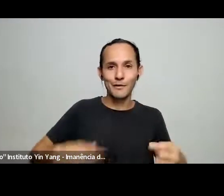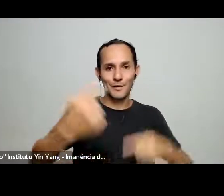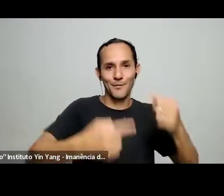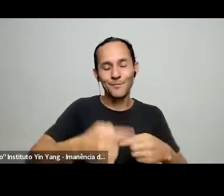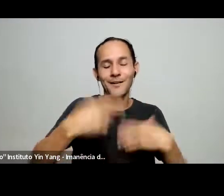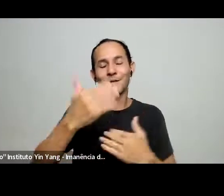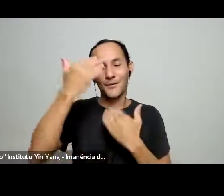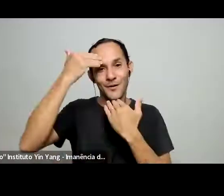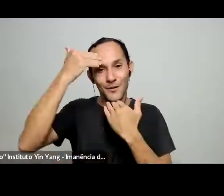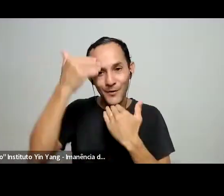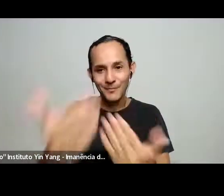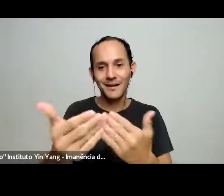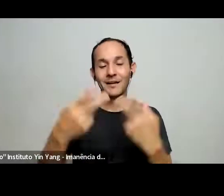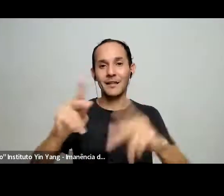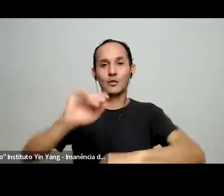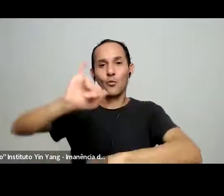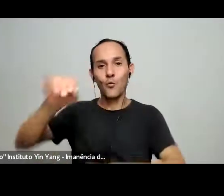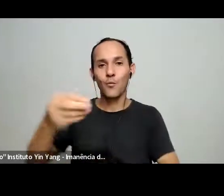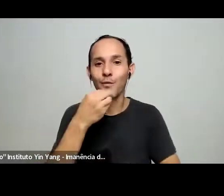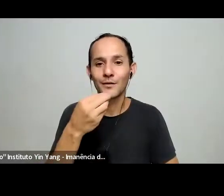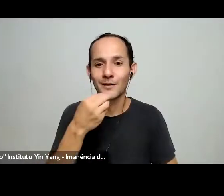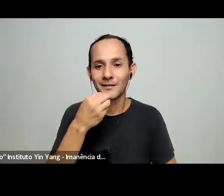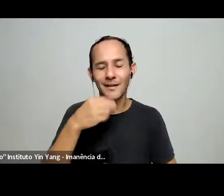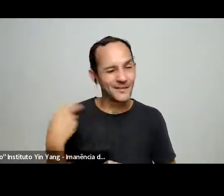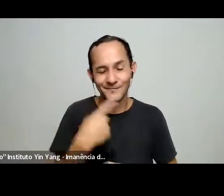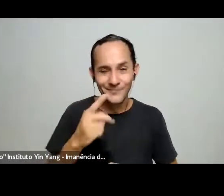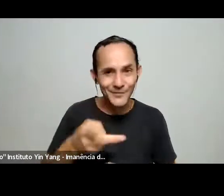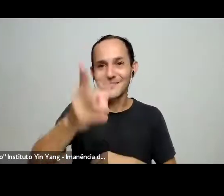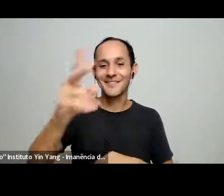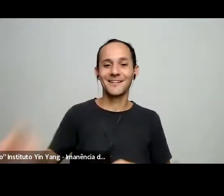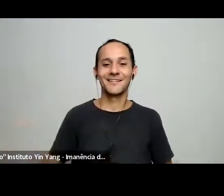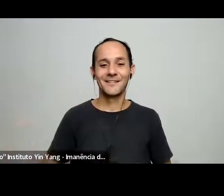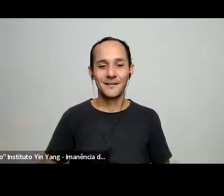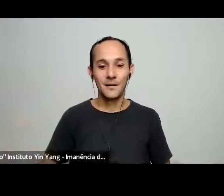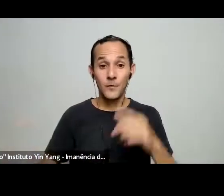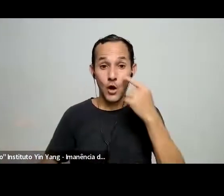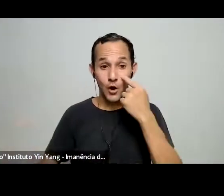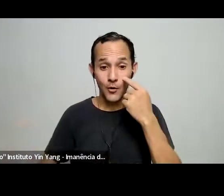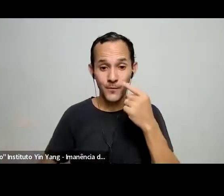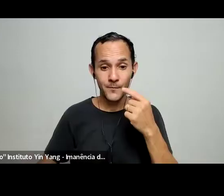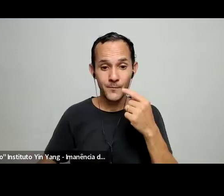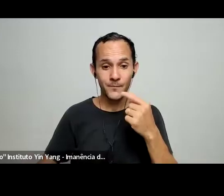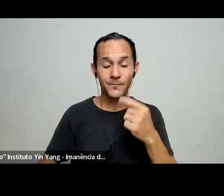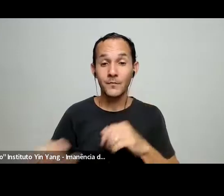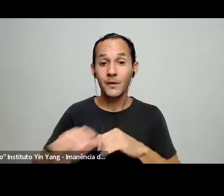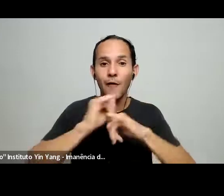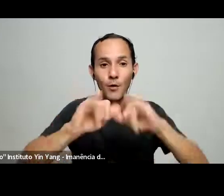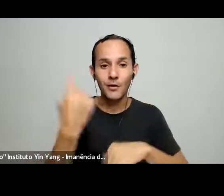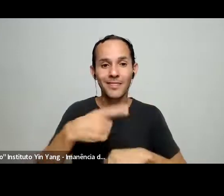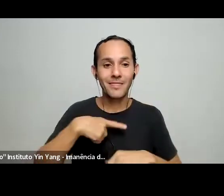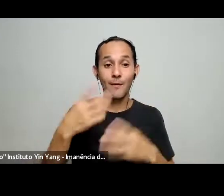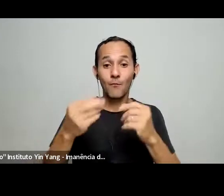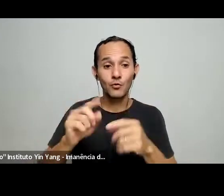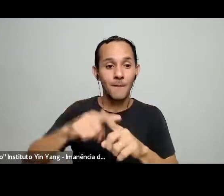Muito obrigada por essa oportunidade e vamos em frente. Ó, só uma informação. A Lisandra falou que a gente tem muito